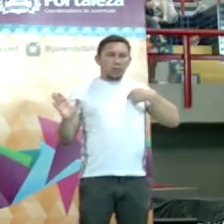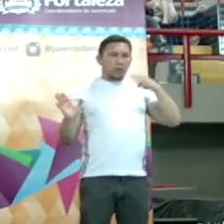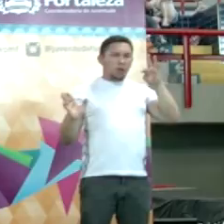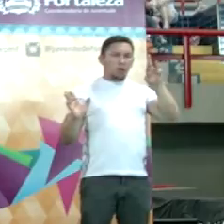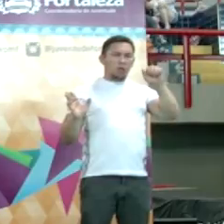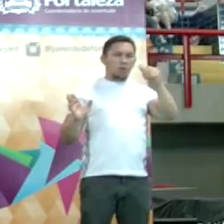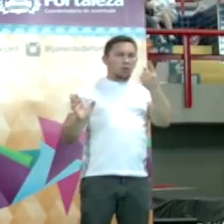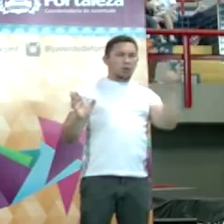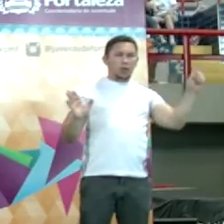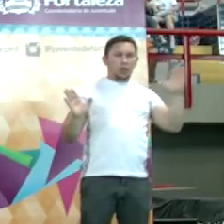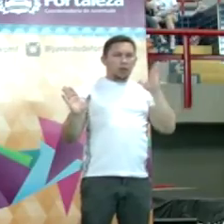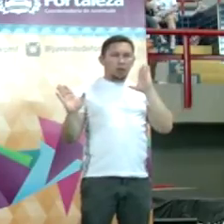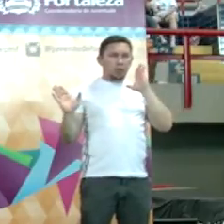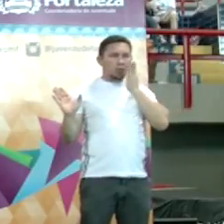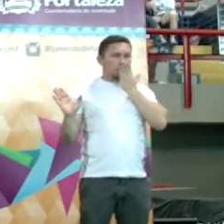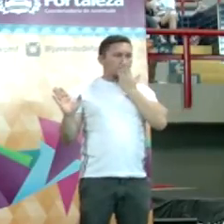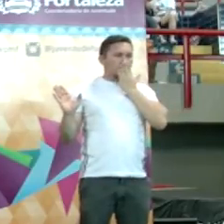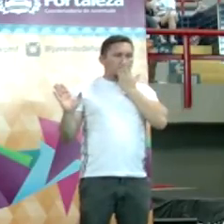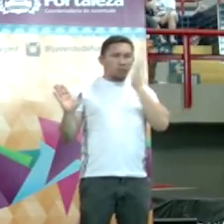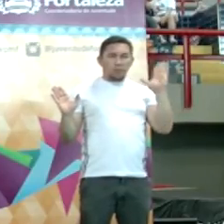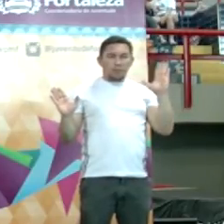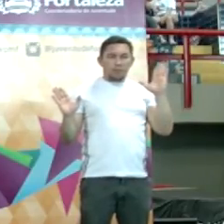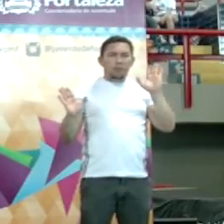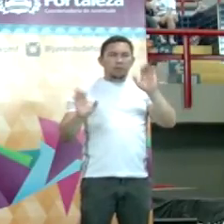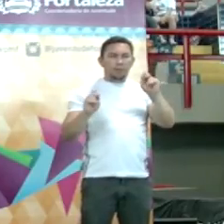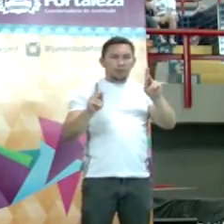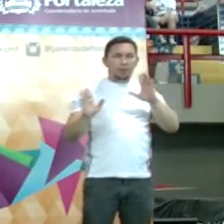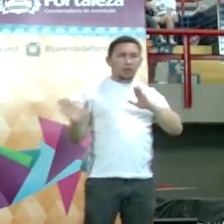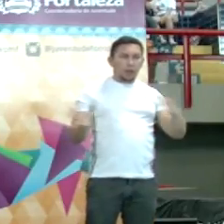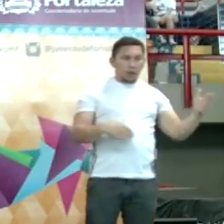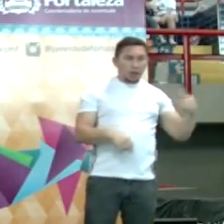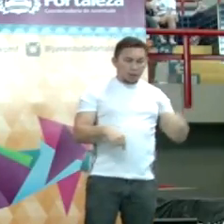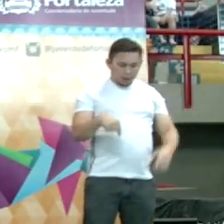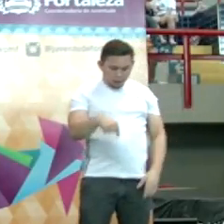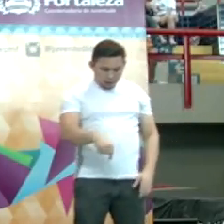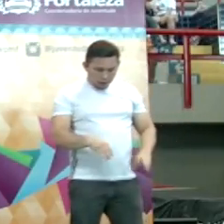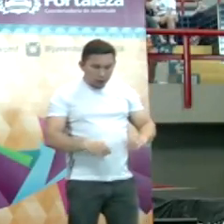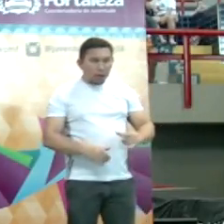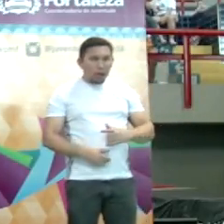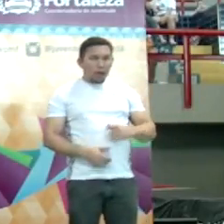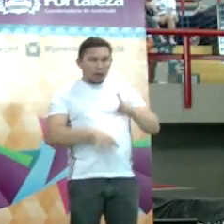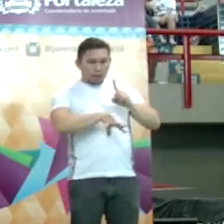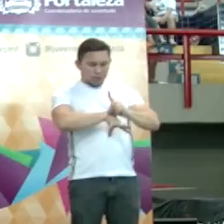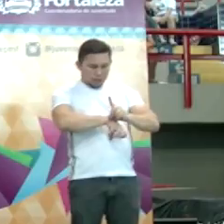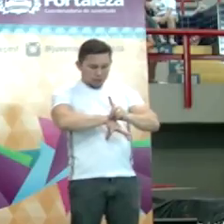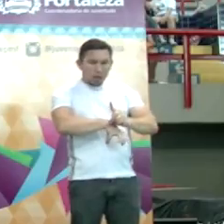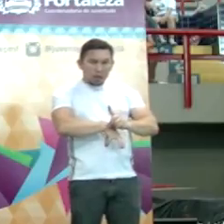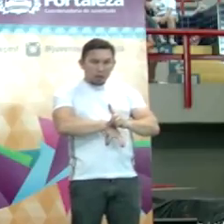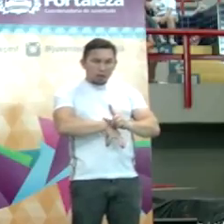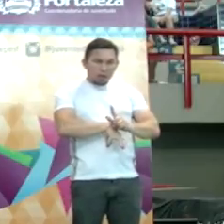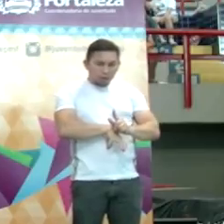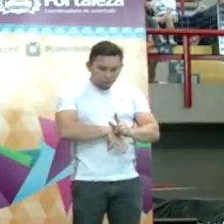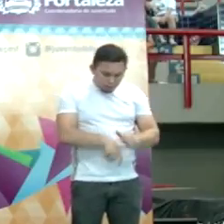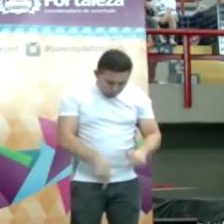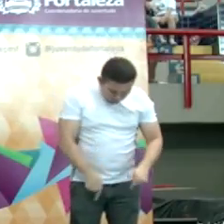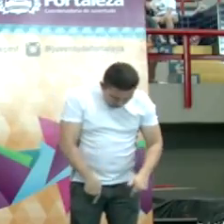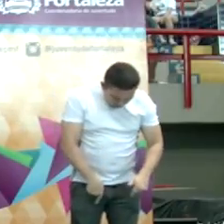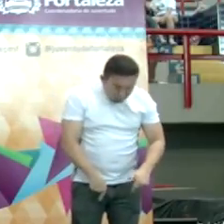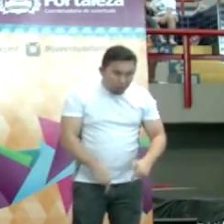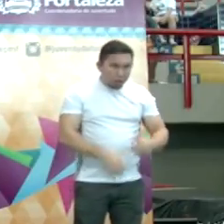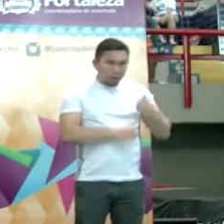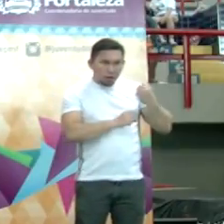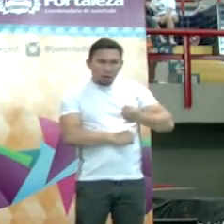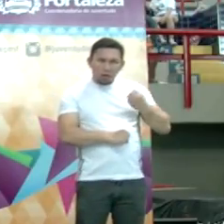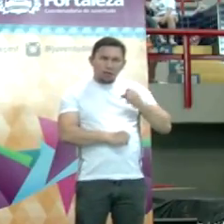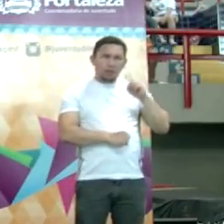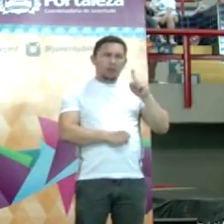tração agindo em mim, concorda? Eu, beleza. A Terra está me puxando, mas não é por fio não.